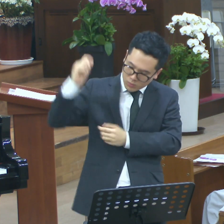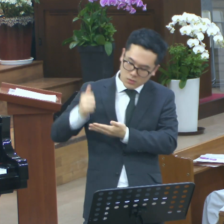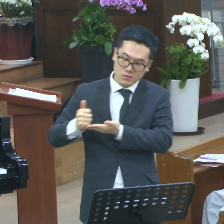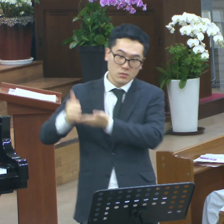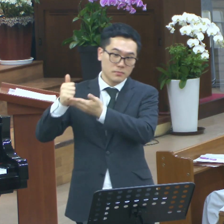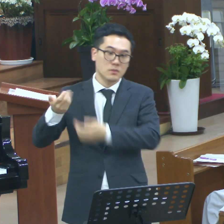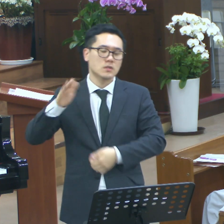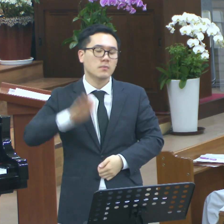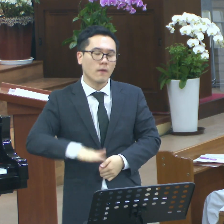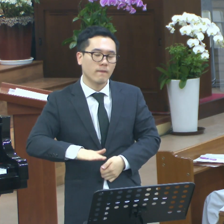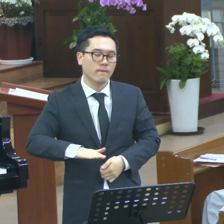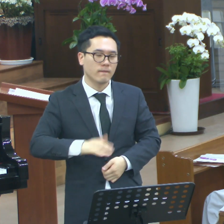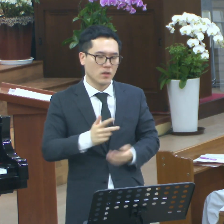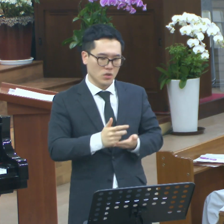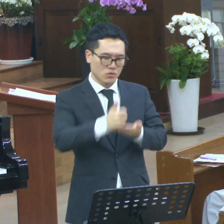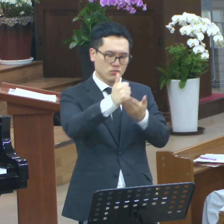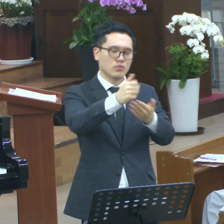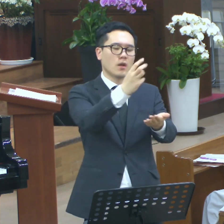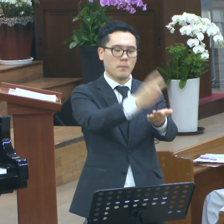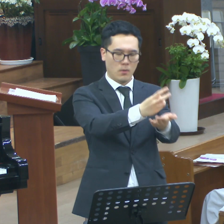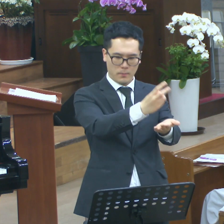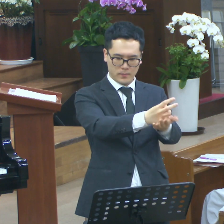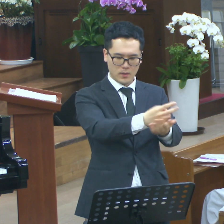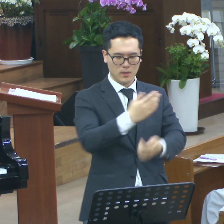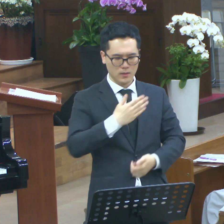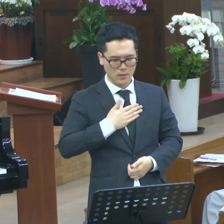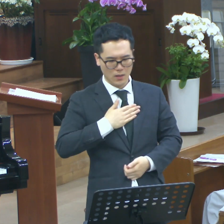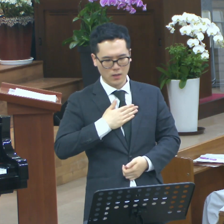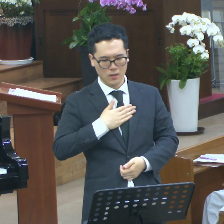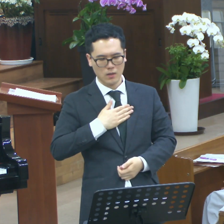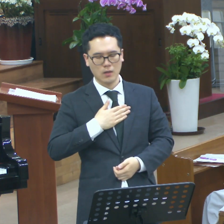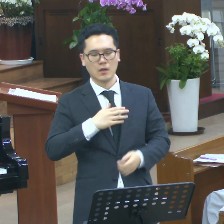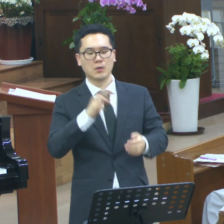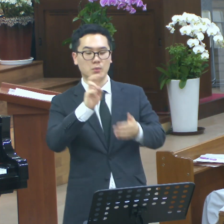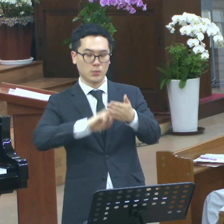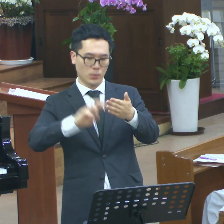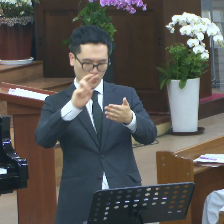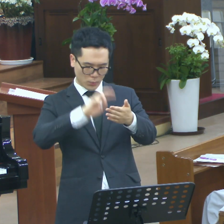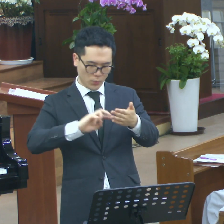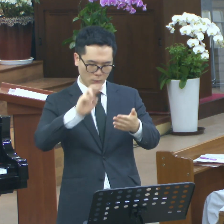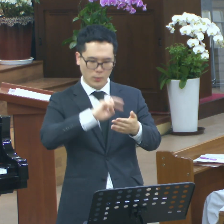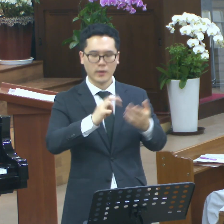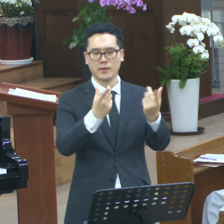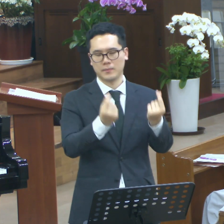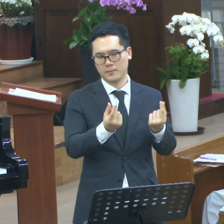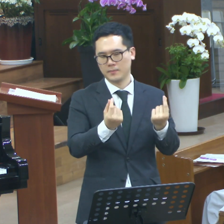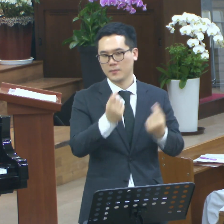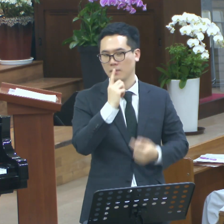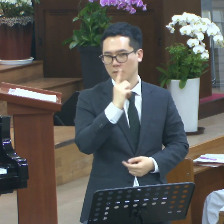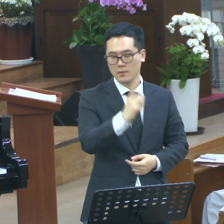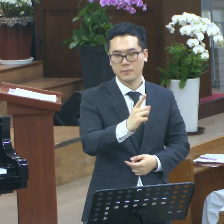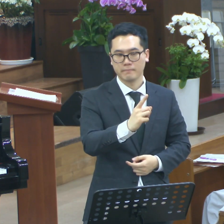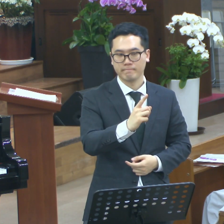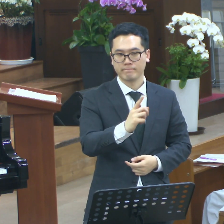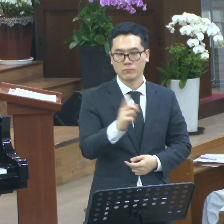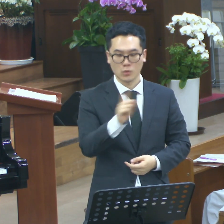율례가 내 노래가 되었나이다. 이게 어떻게 가능한가 하면 하나님을 뜨겁게